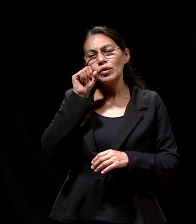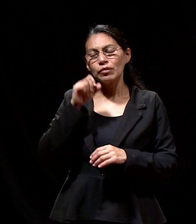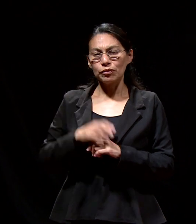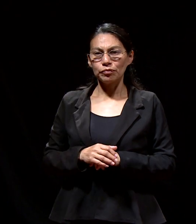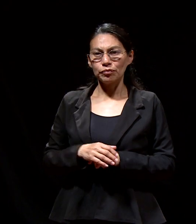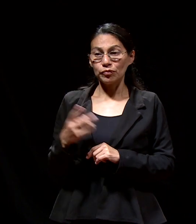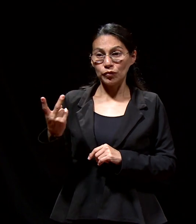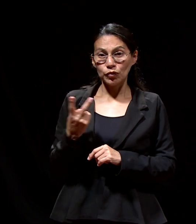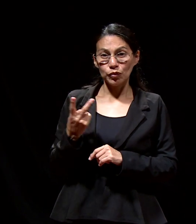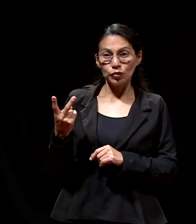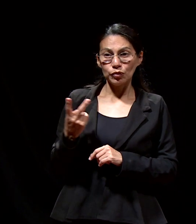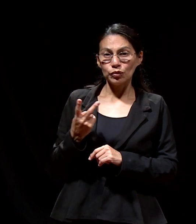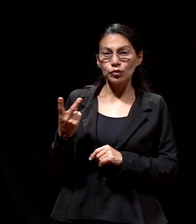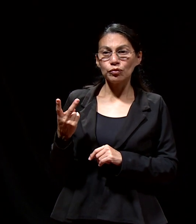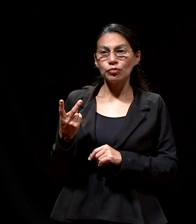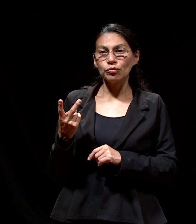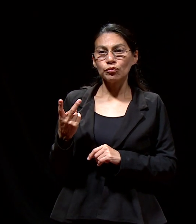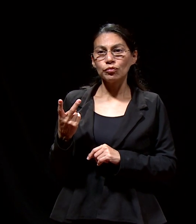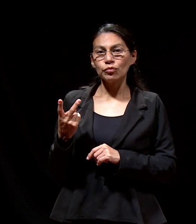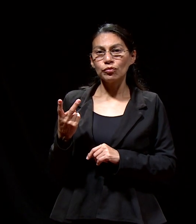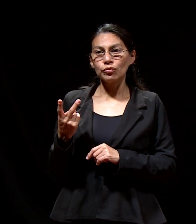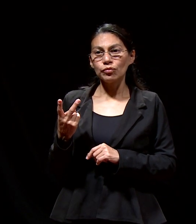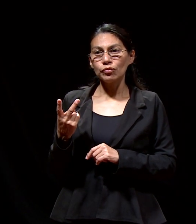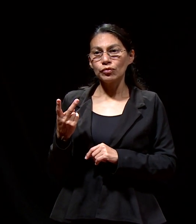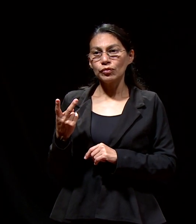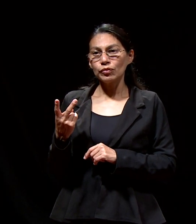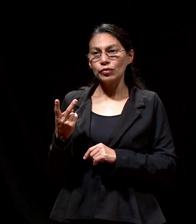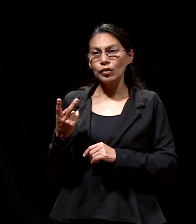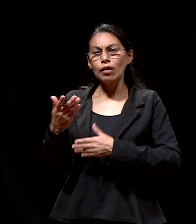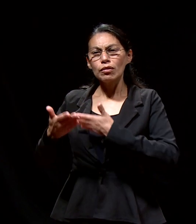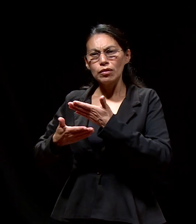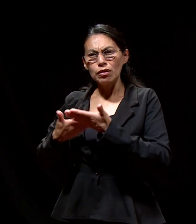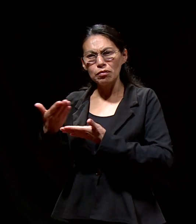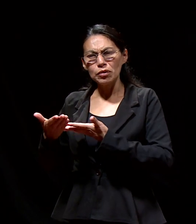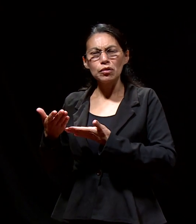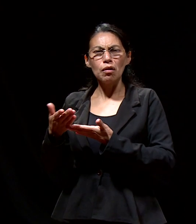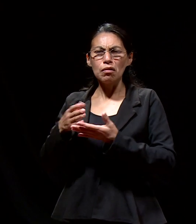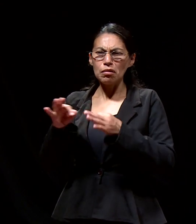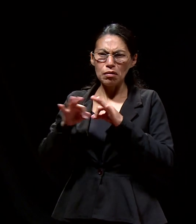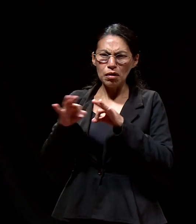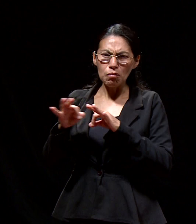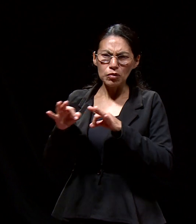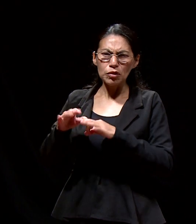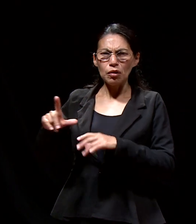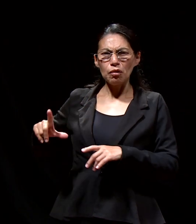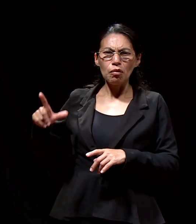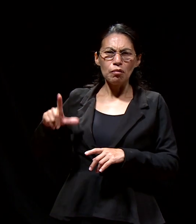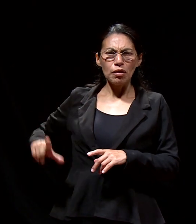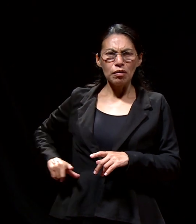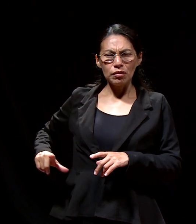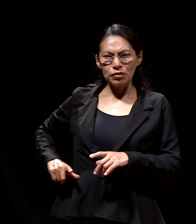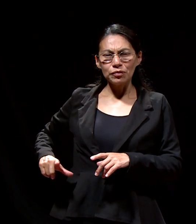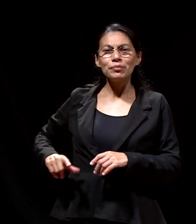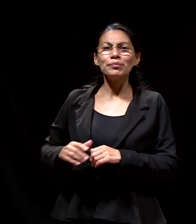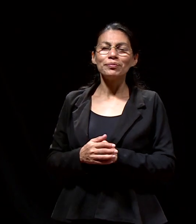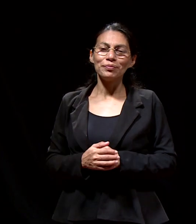este los dos estamos para el servicio público excelente